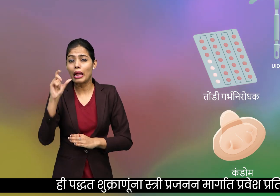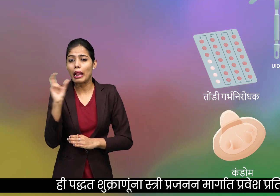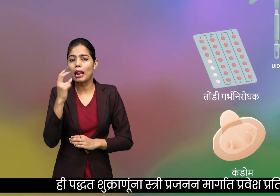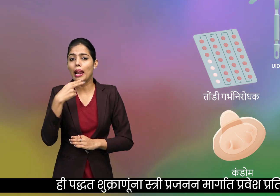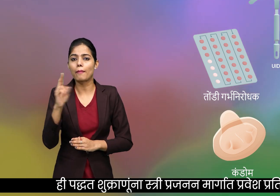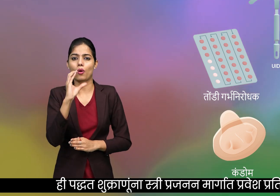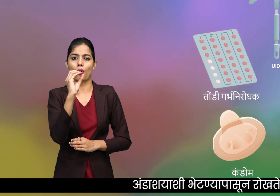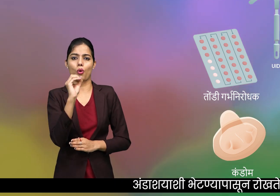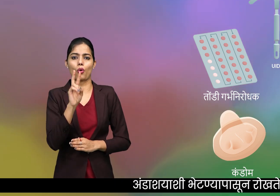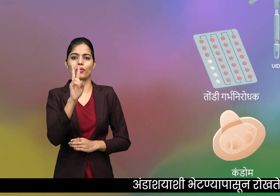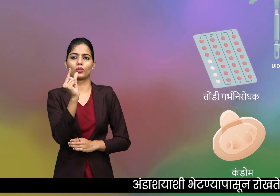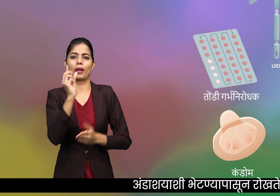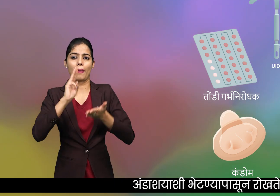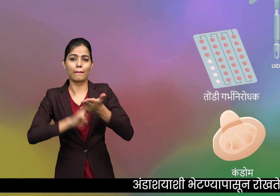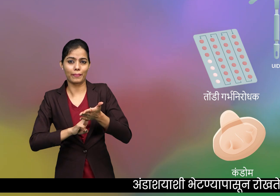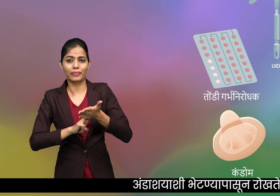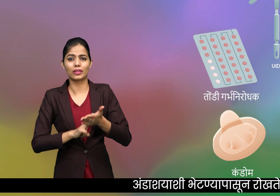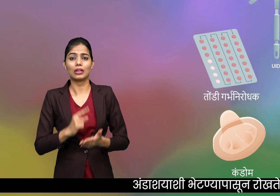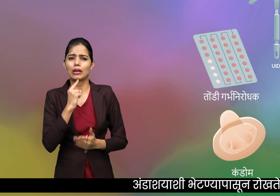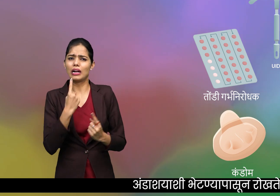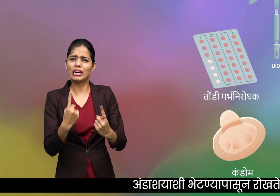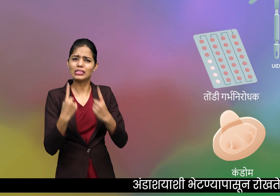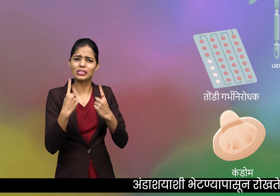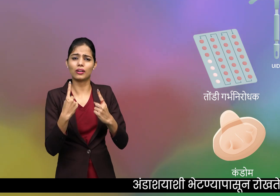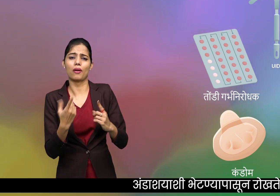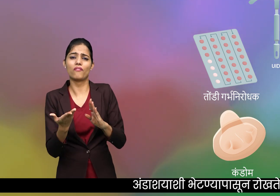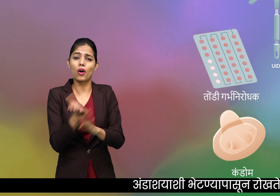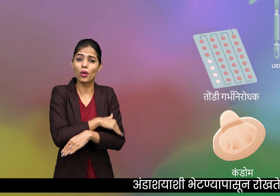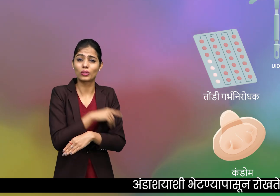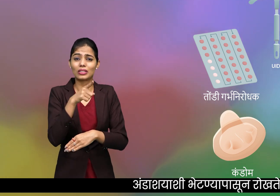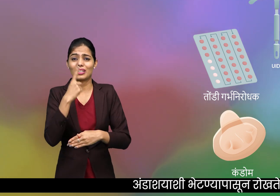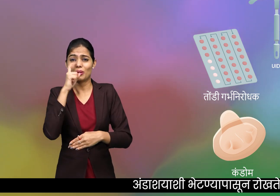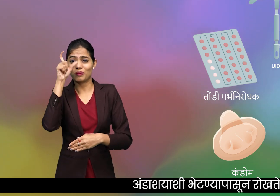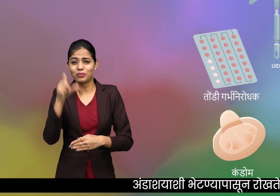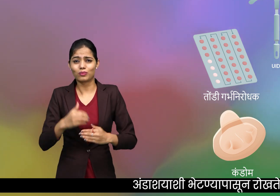प्रतिबंधित करणाऱ्या अंडाशयाशी भेटण्यापासून रोखते.